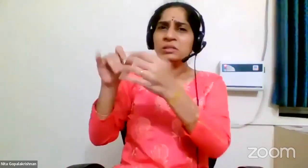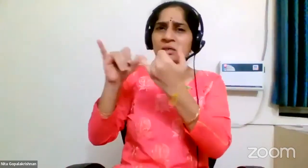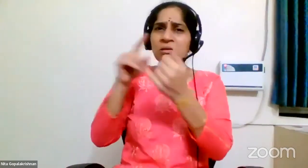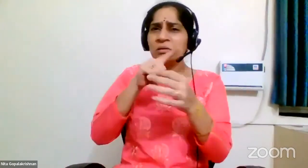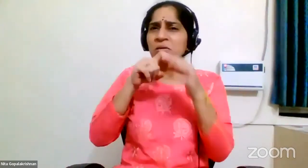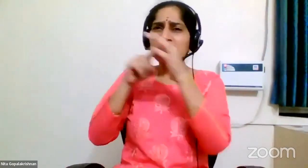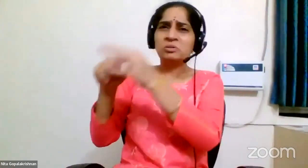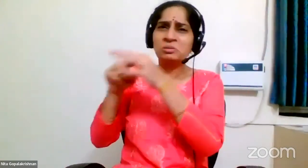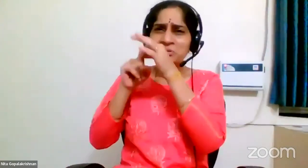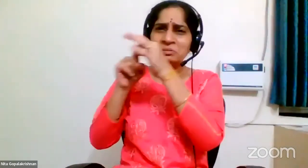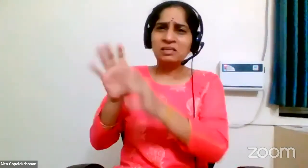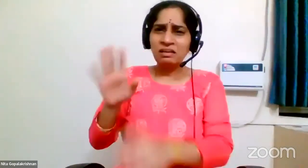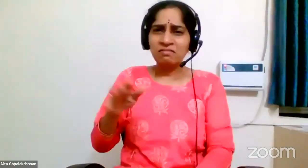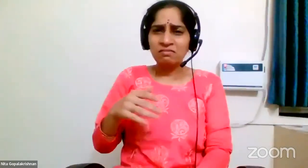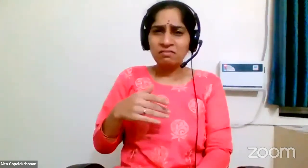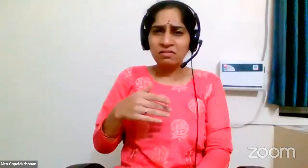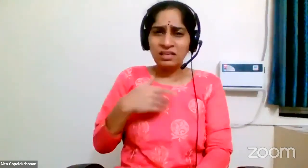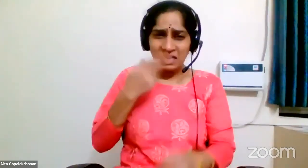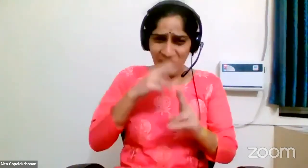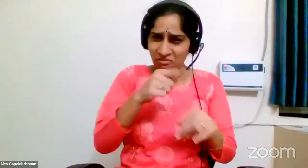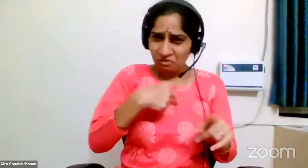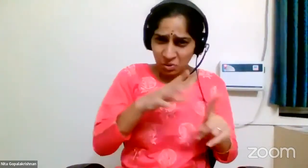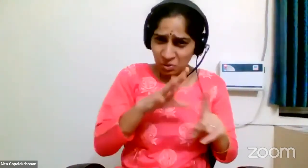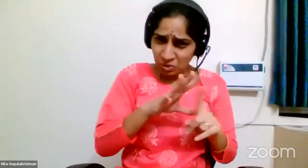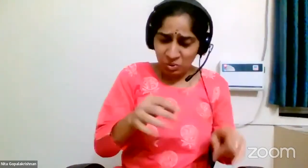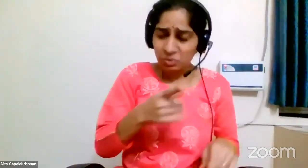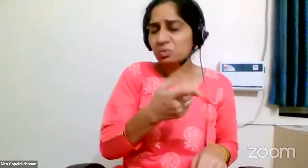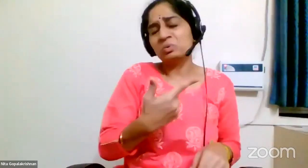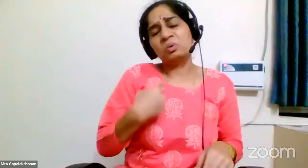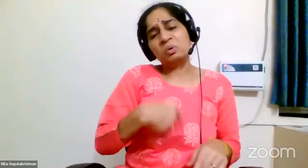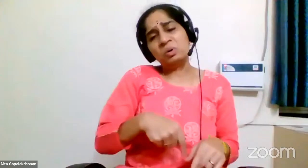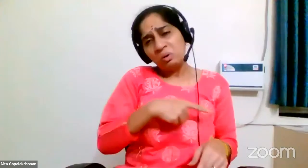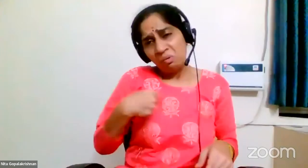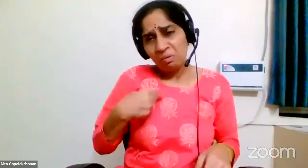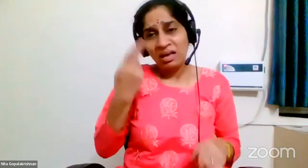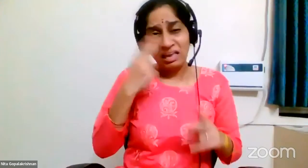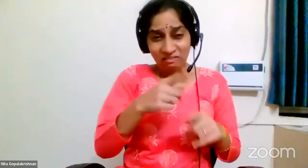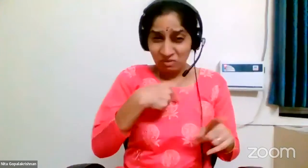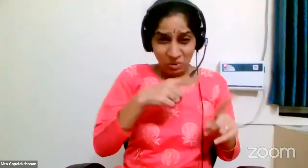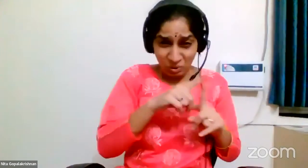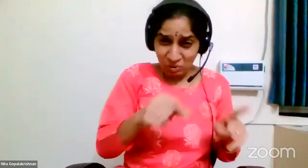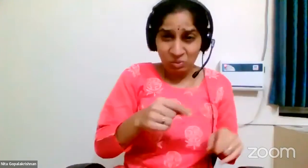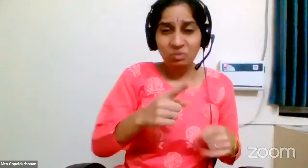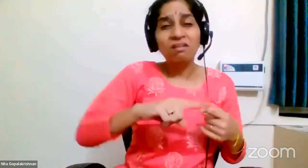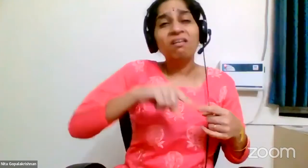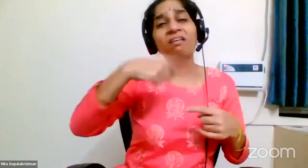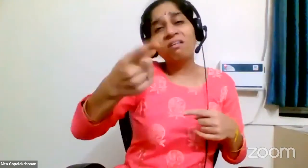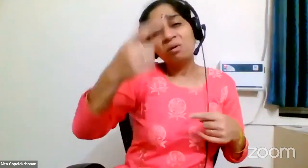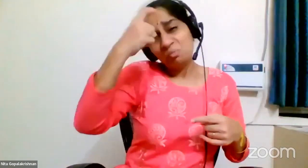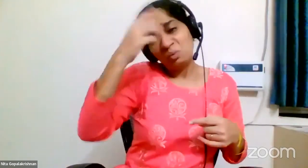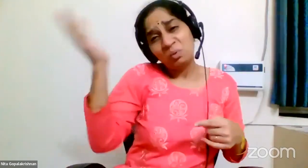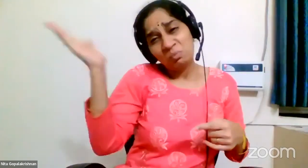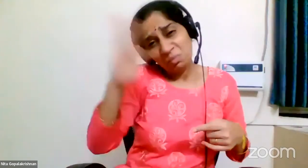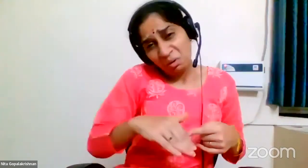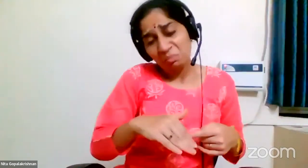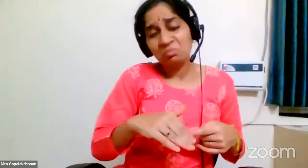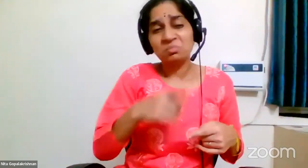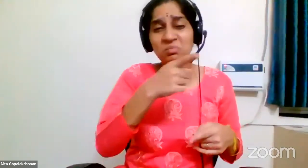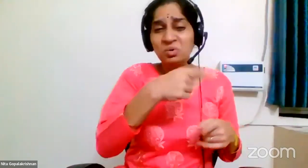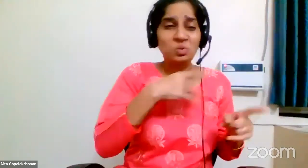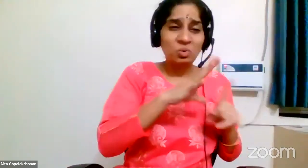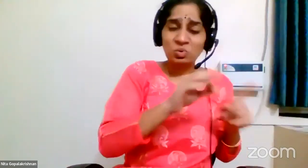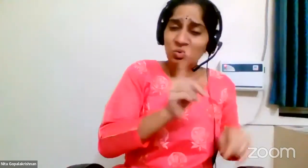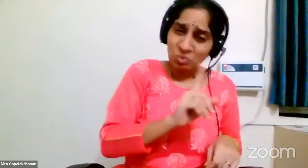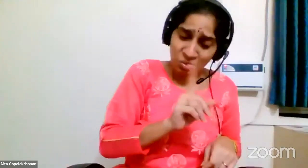गलत है, ऐसा करूंगा तो ऐसा हो जाएगा, वैसा करूंगा तो वैसा हो जाएगा। इस प्रकार से अनेकानेक प्रश्न भगवान के